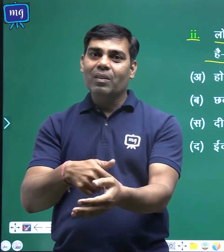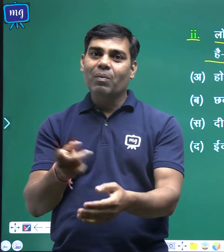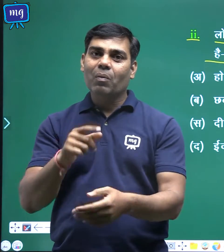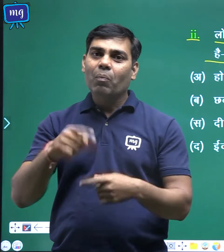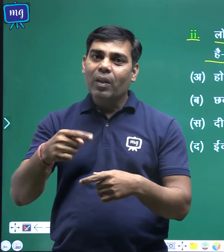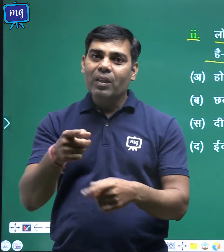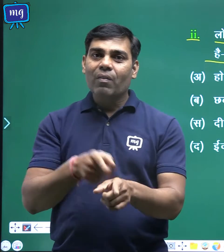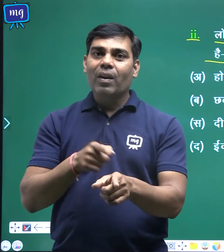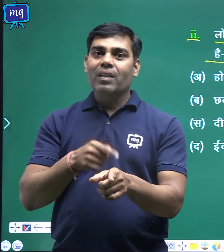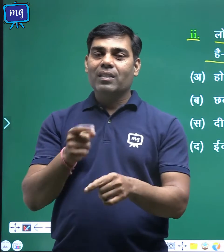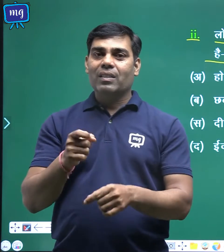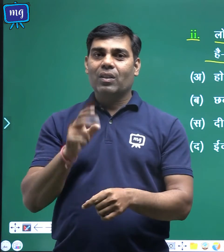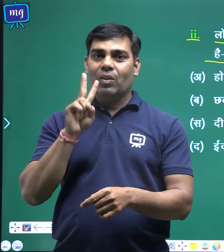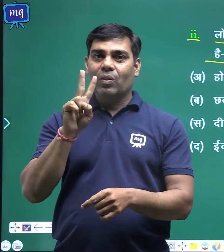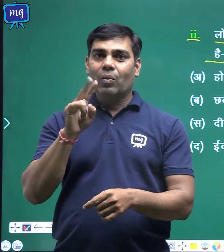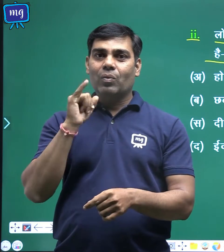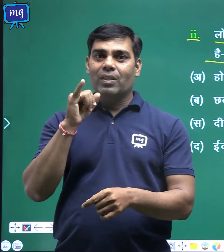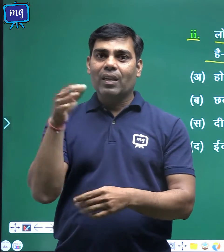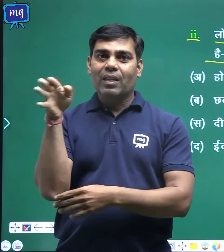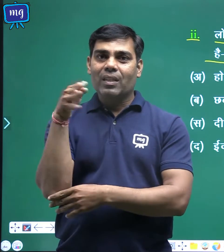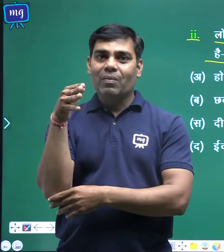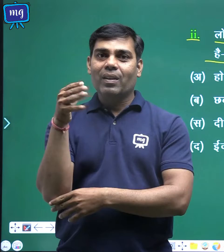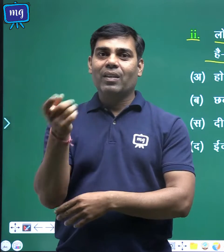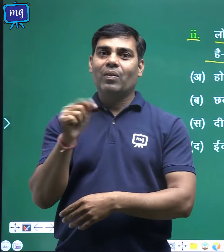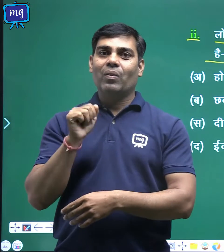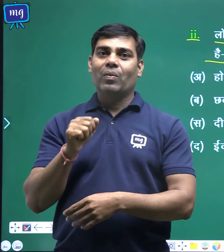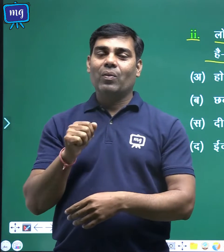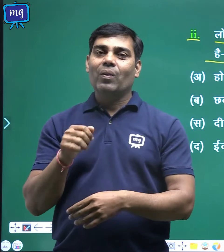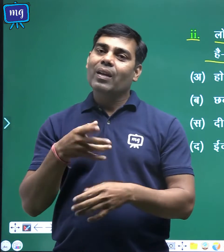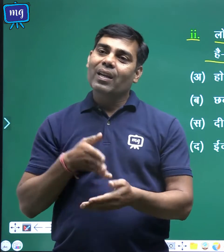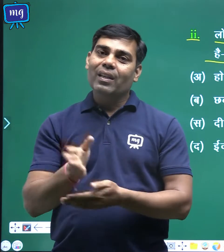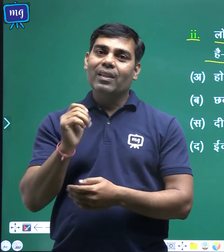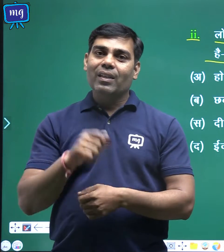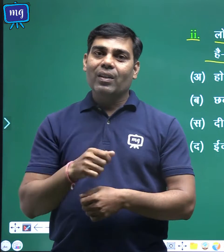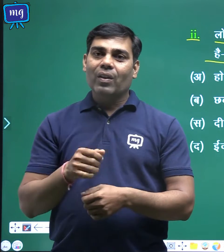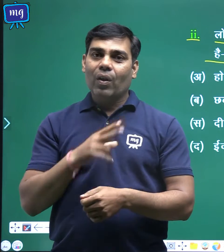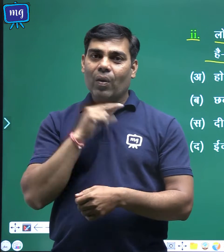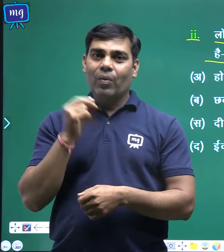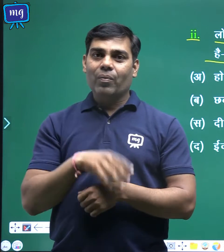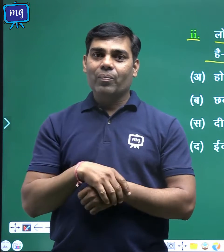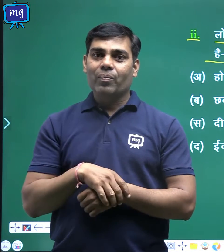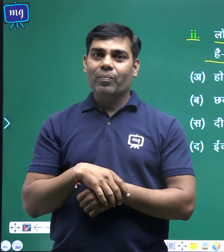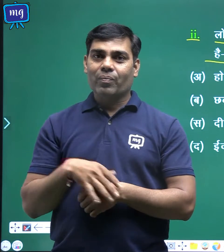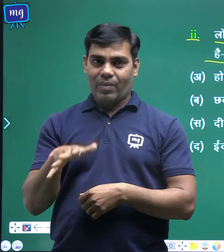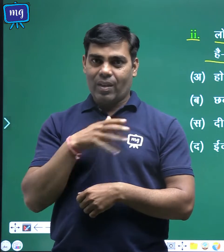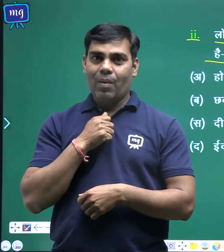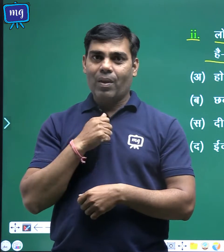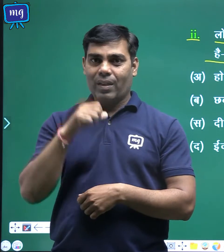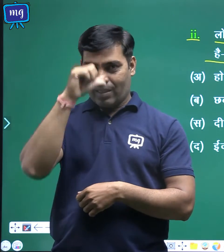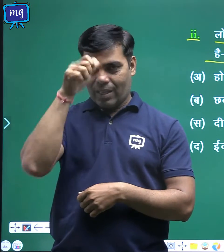प्रतिवर्ष 26 जनवरी को निकलती हैं और हमारे देश